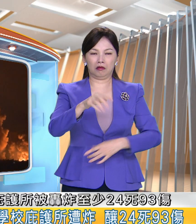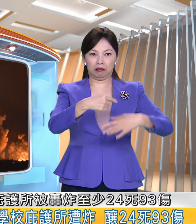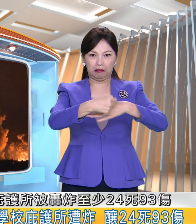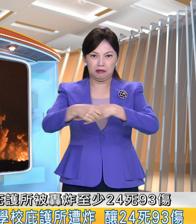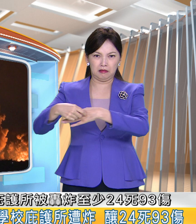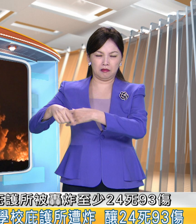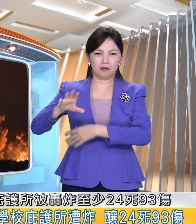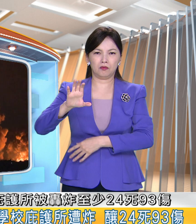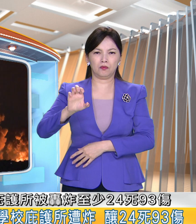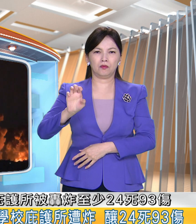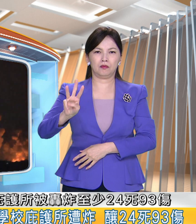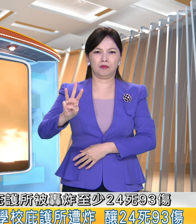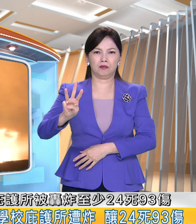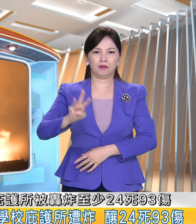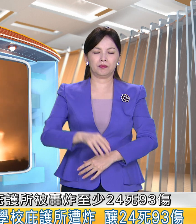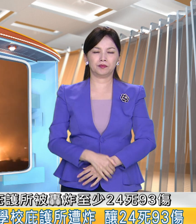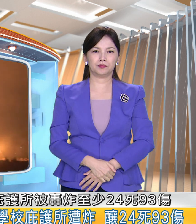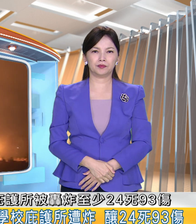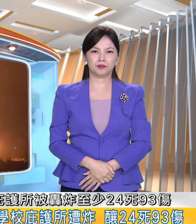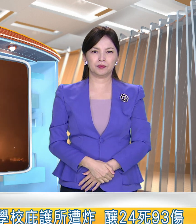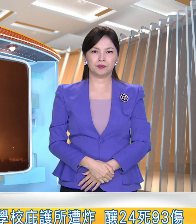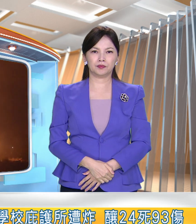亡，93个人受伤。